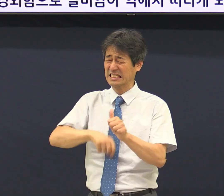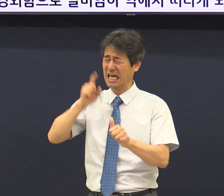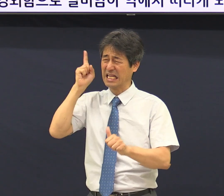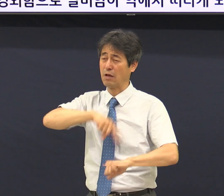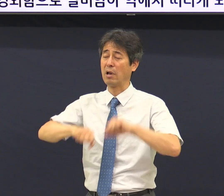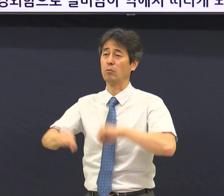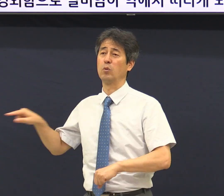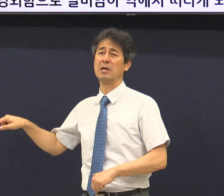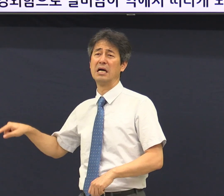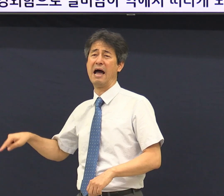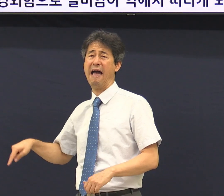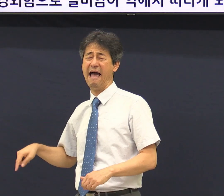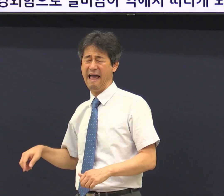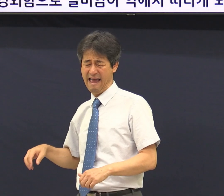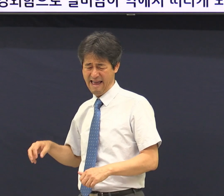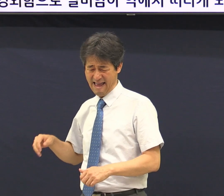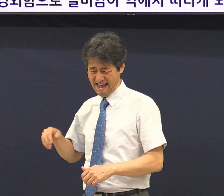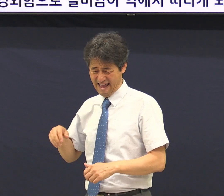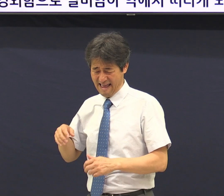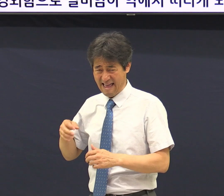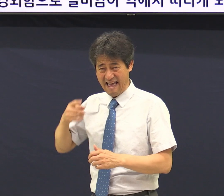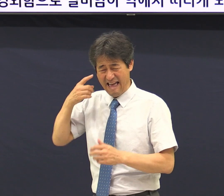세금을 착취하는 악한 행위를 했던 사람입니다.